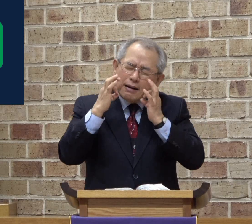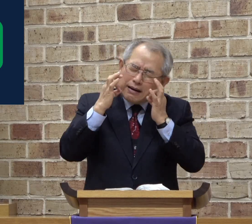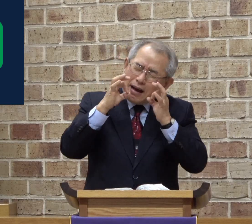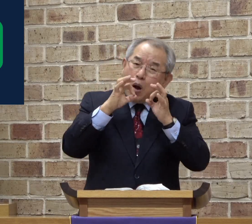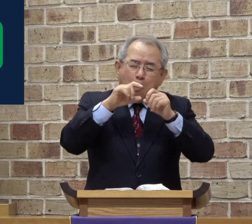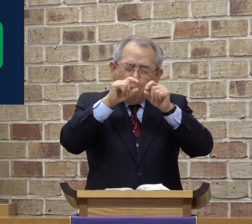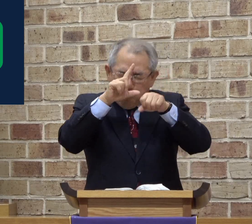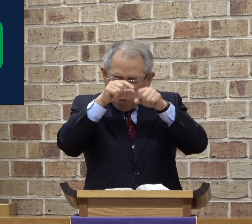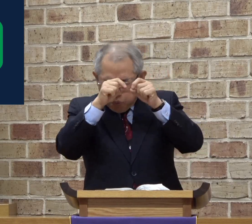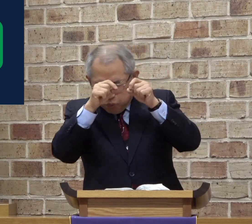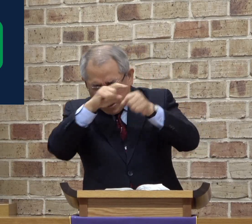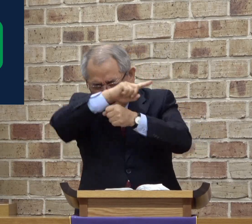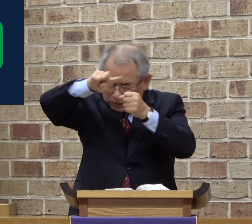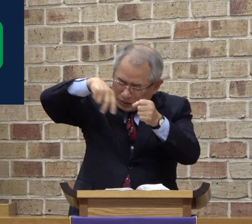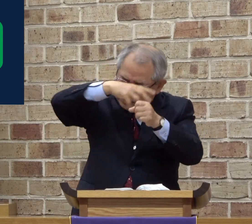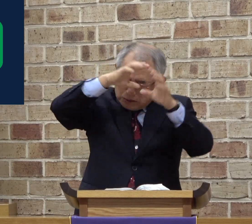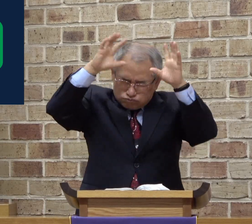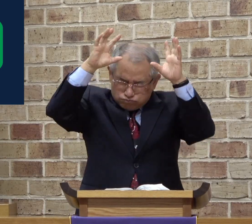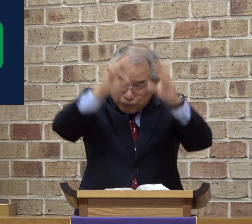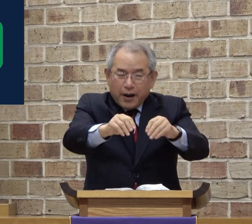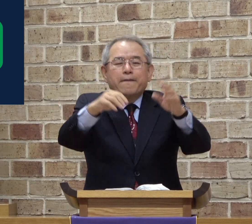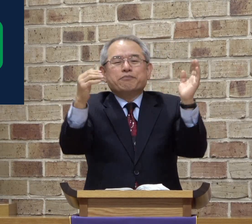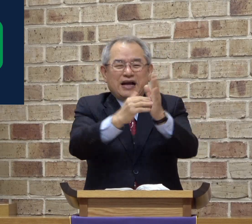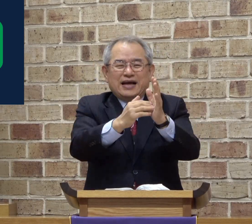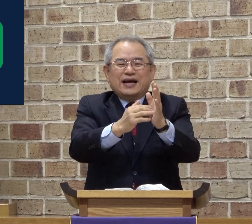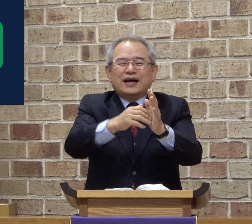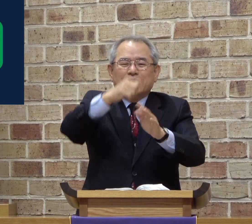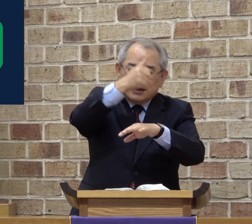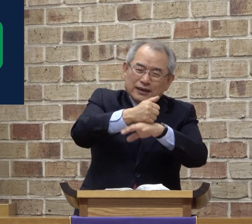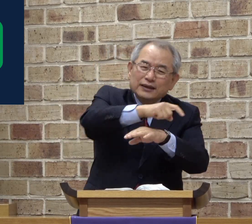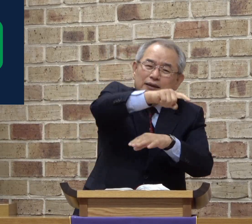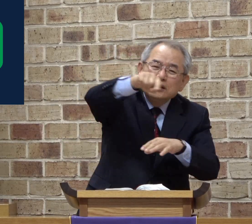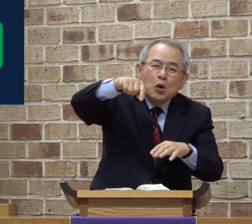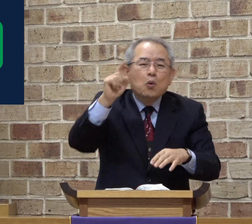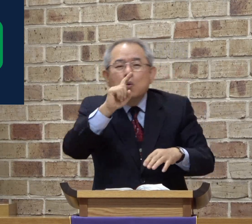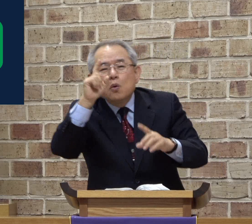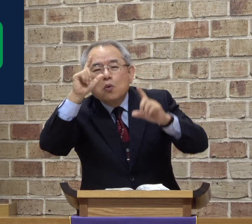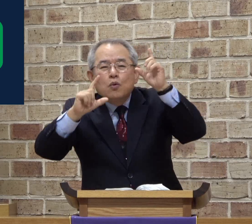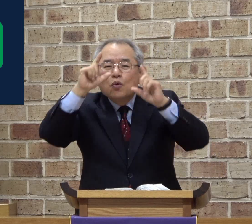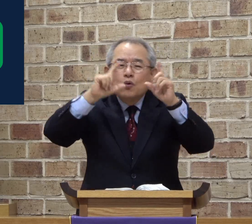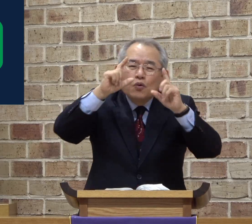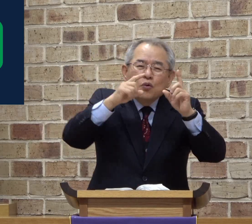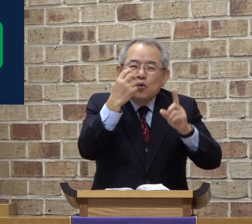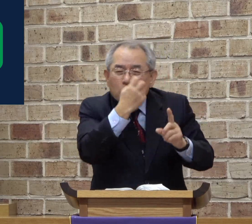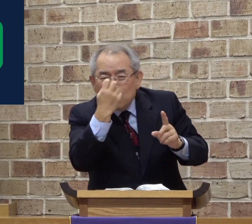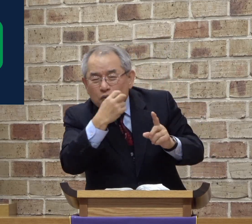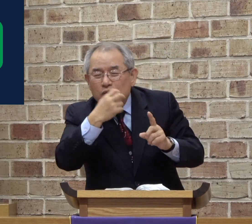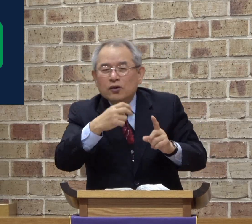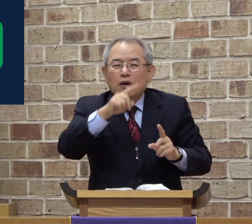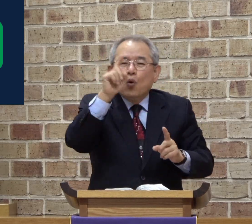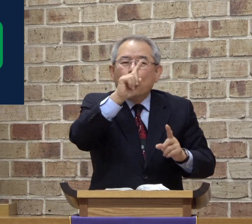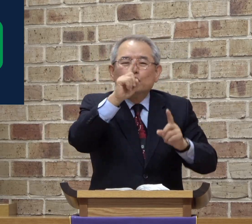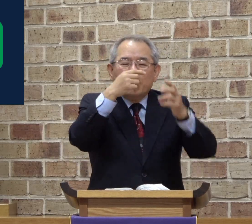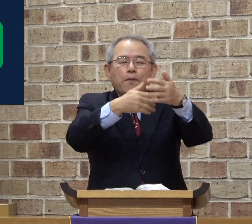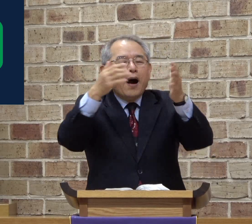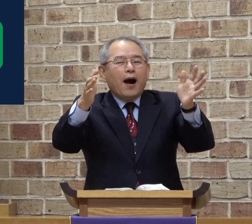세상에 보내심은 그로 말미암아 우리를 살리려 하심이라. 우리를 살리기 위해서